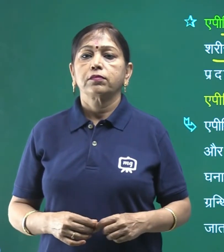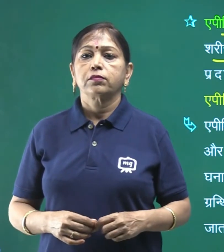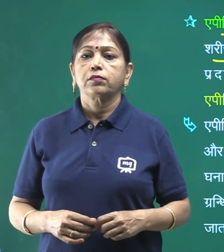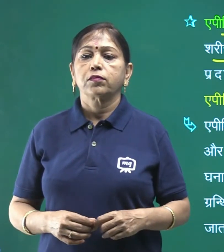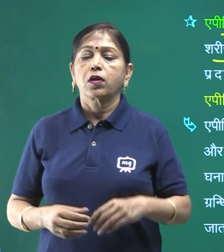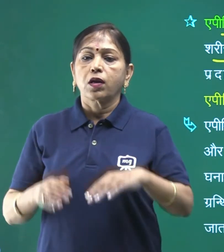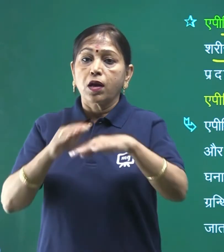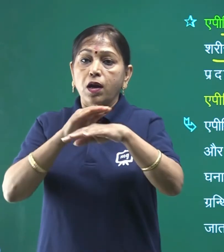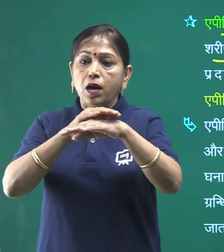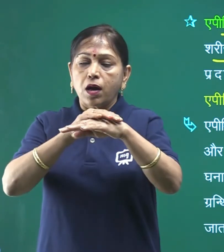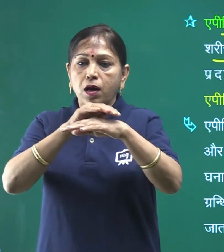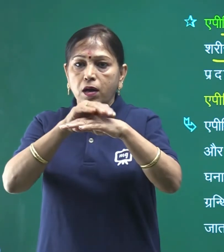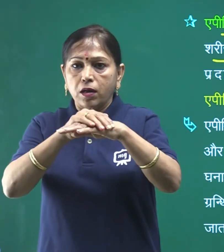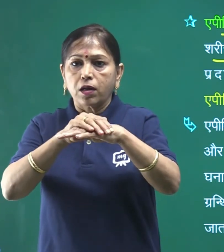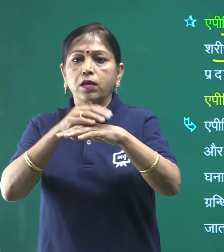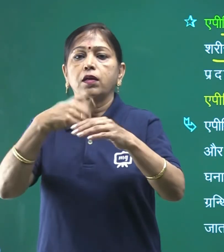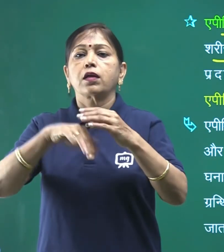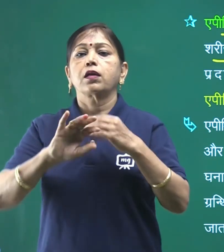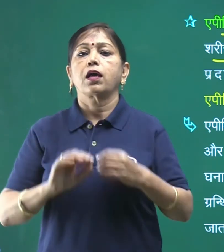ढकने या